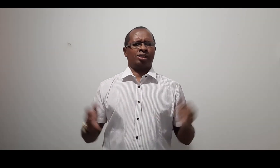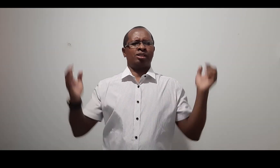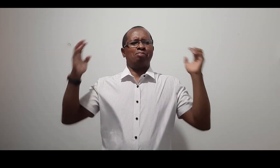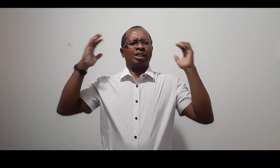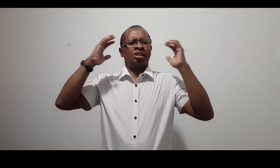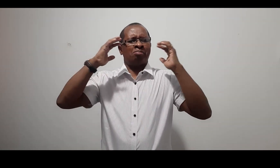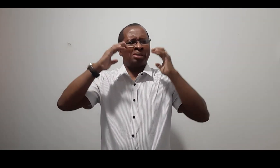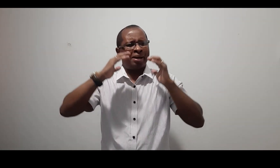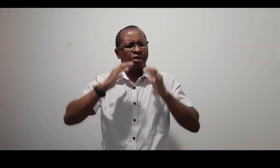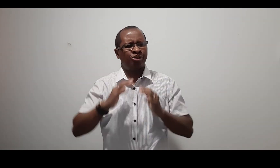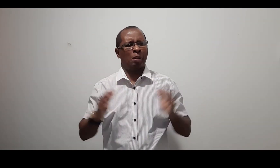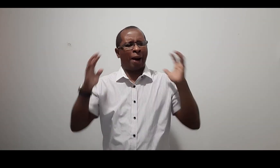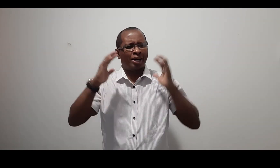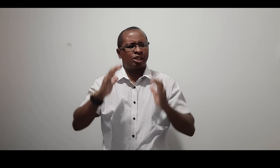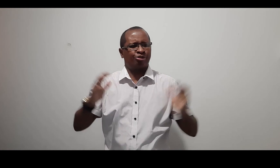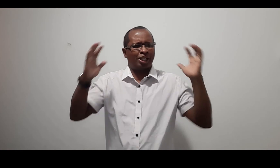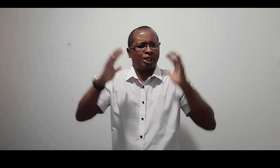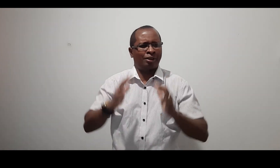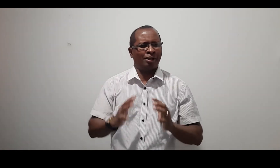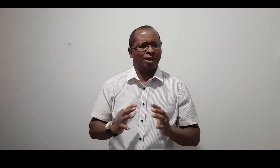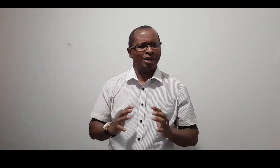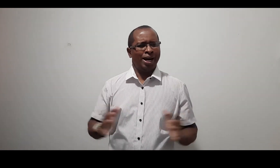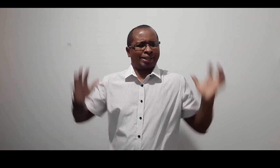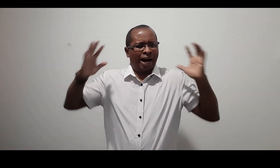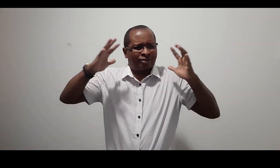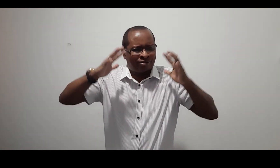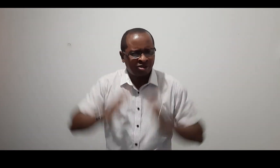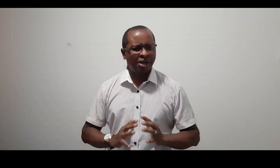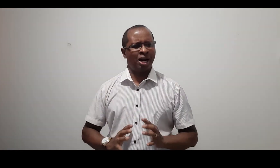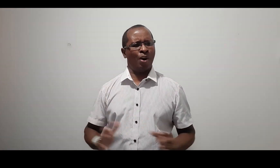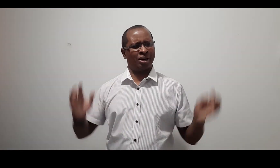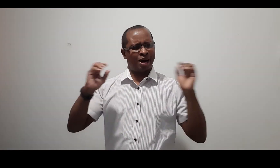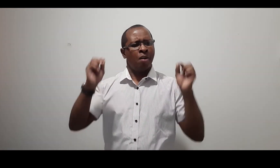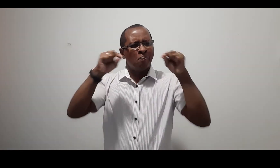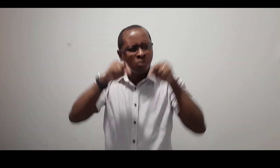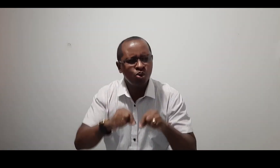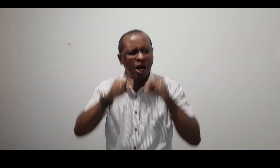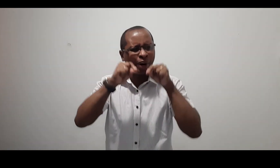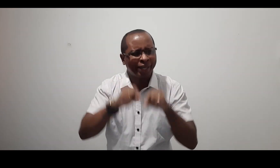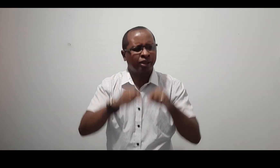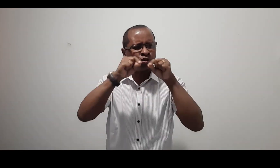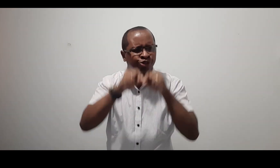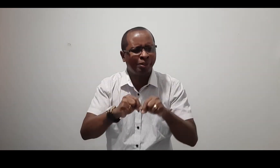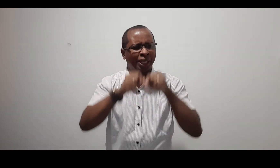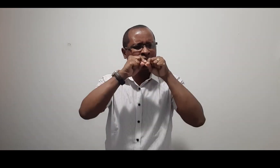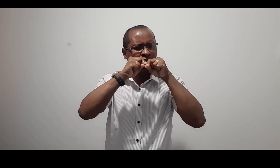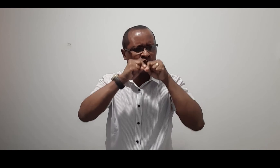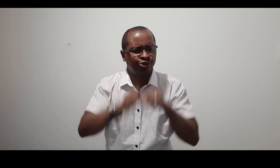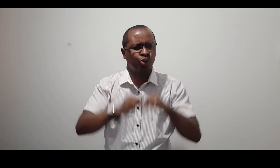Tsy maintsy miaina amy fibebana sy ny fanetretena raha tianao Andriamanitra monina ao anatin'ny fo manery tena sy ny fo